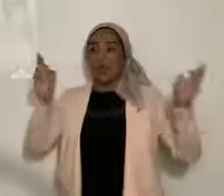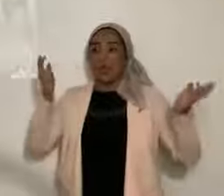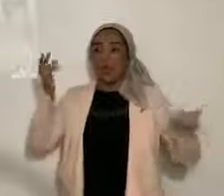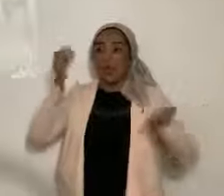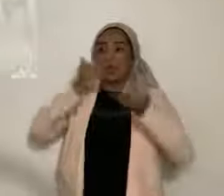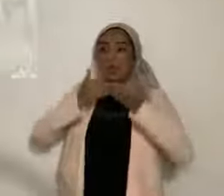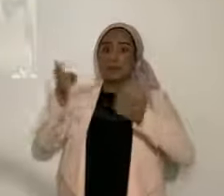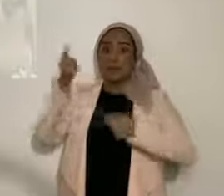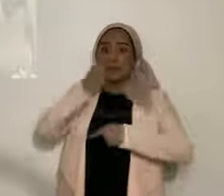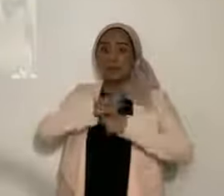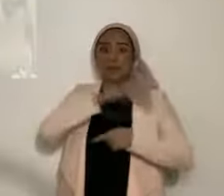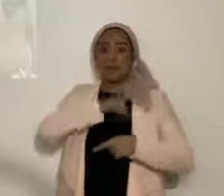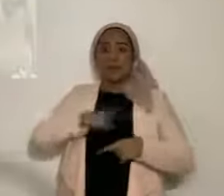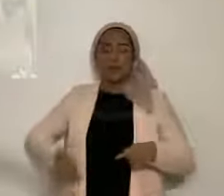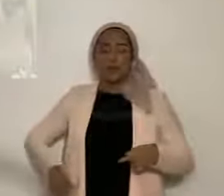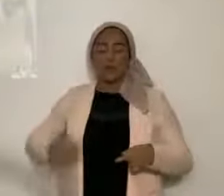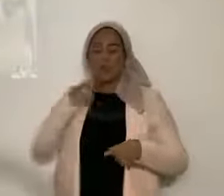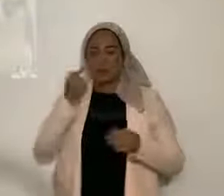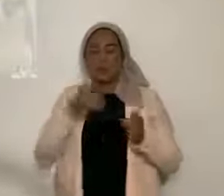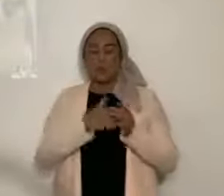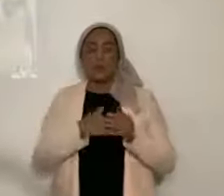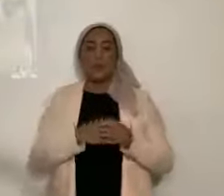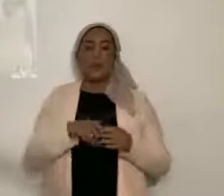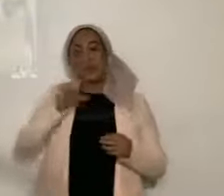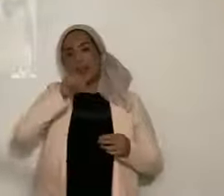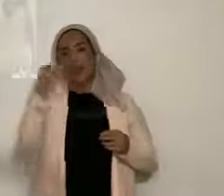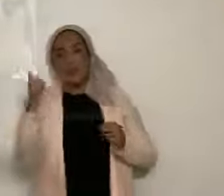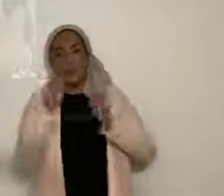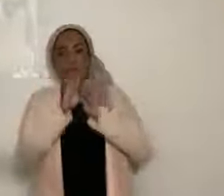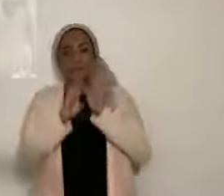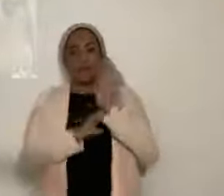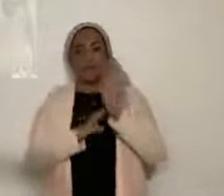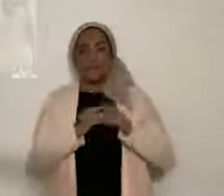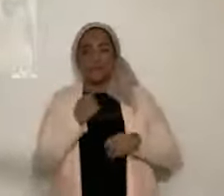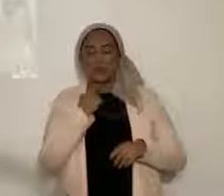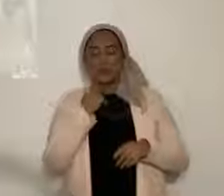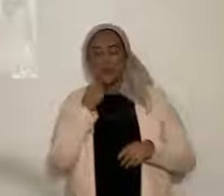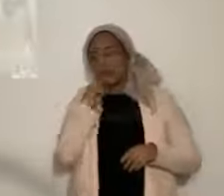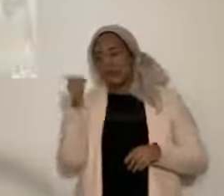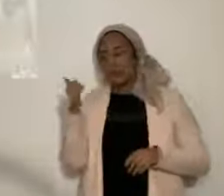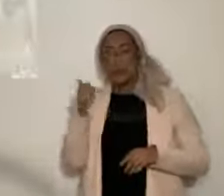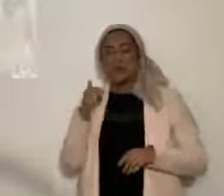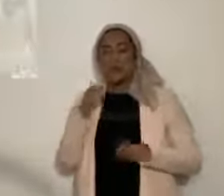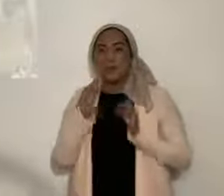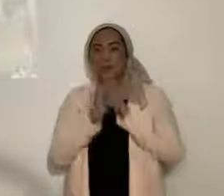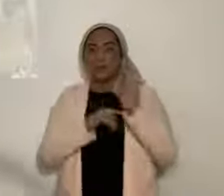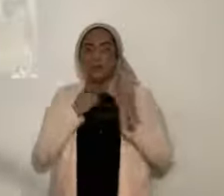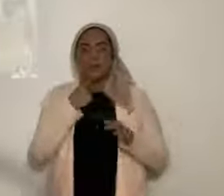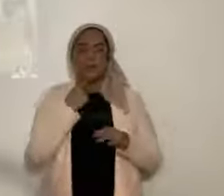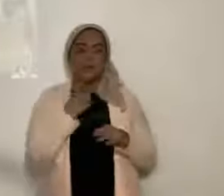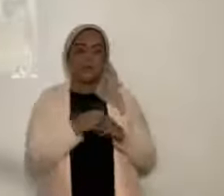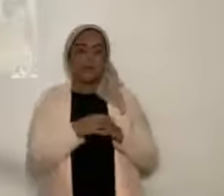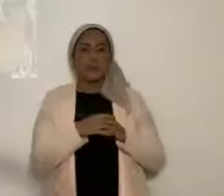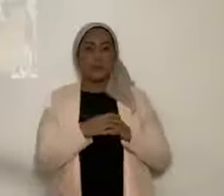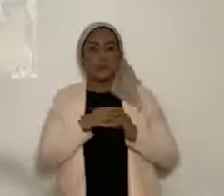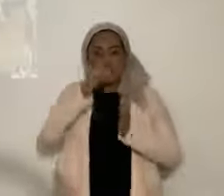Señor. Se los repito, otra versión dice, pero muy apegado a lo que dice el griego original,